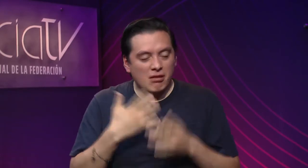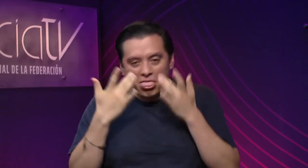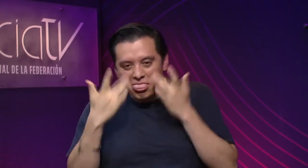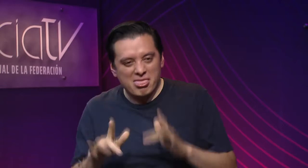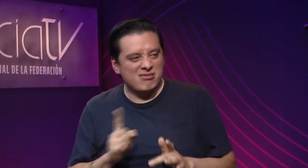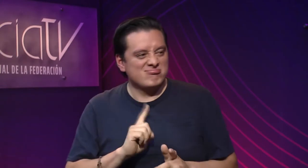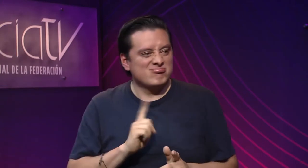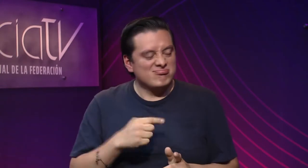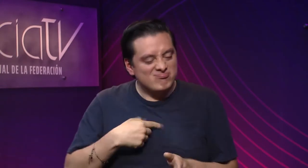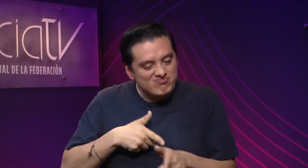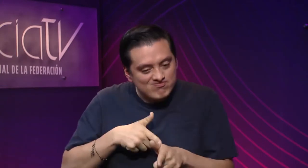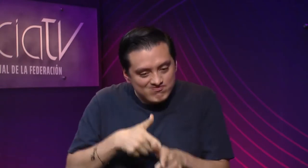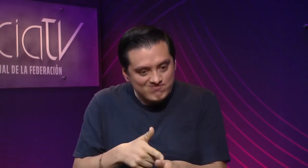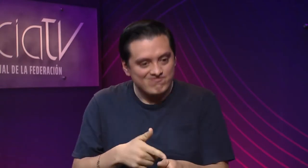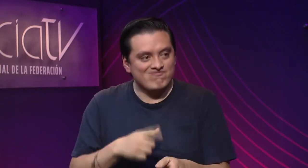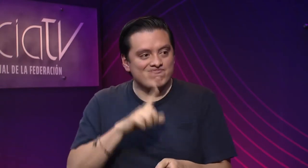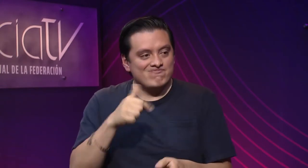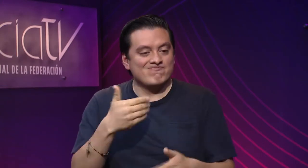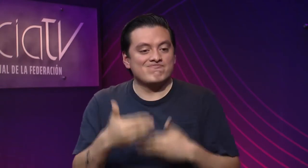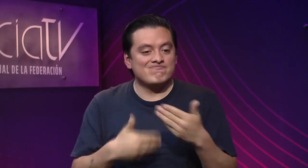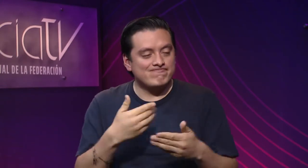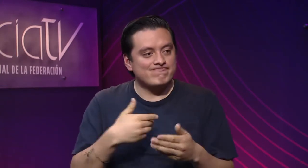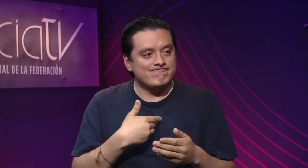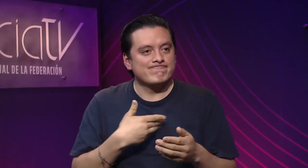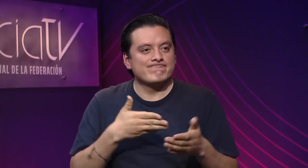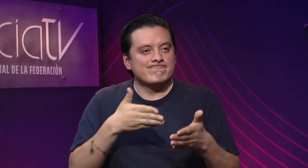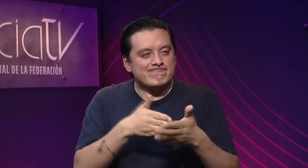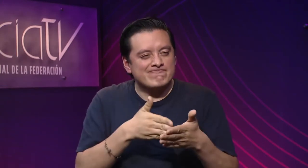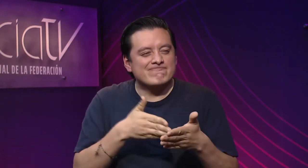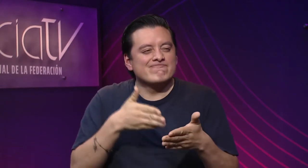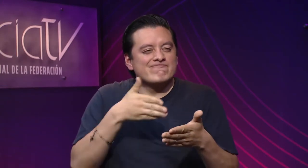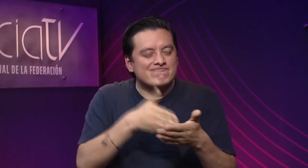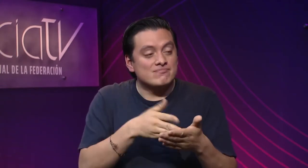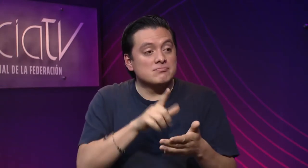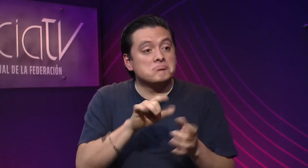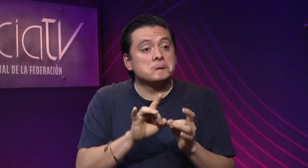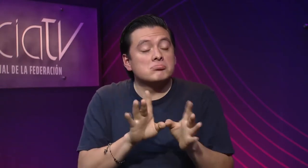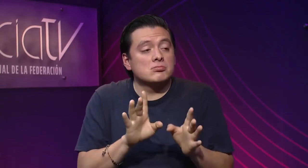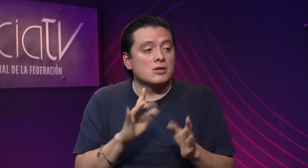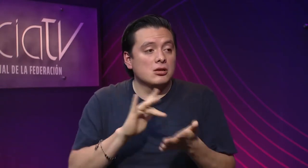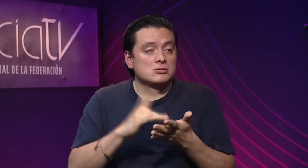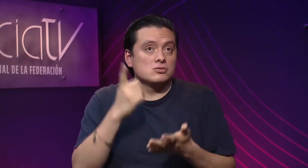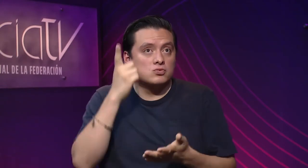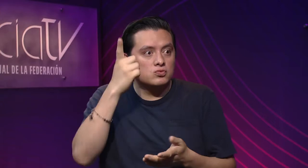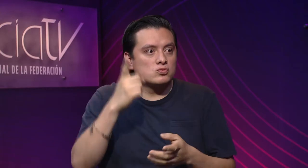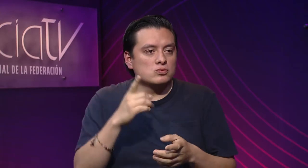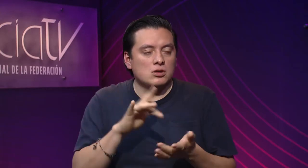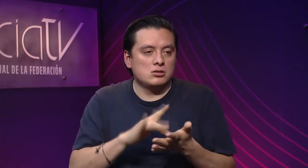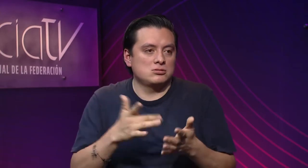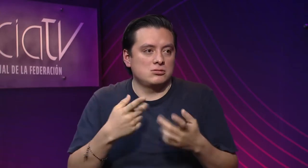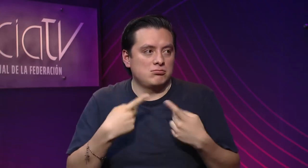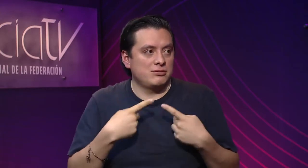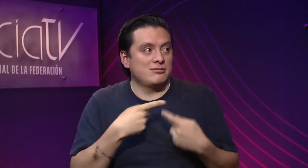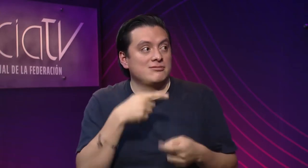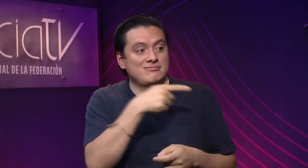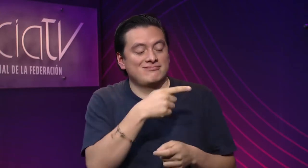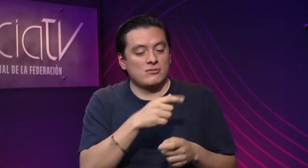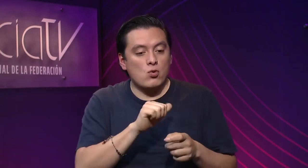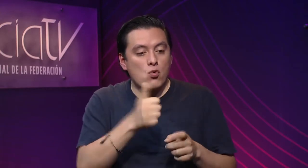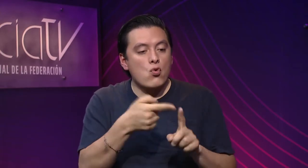dije, no, ya no voy a renunciar, voy a seguir con esto, voy a seguir insistiendo y a ver qué pasa. Y